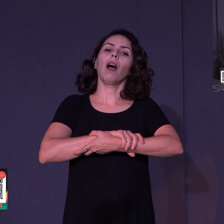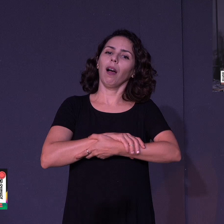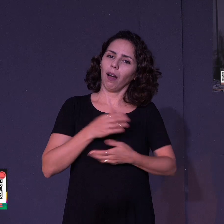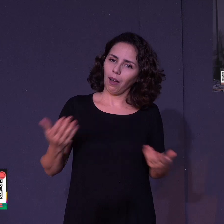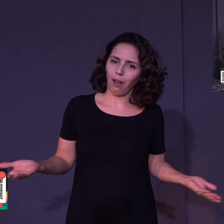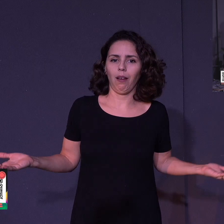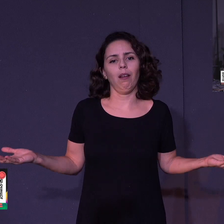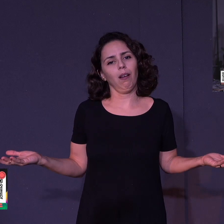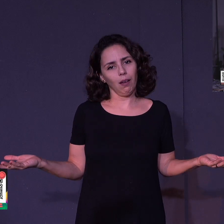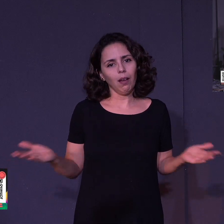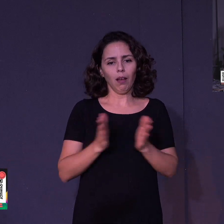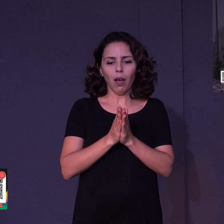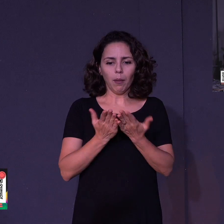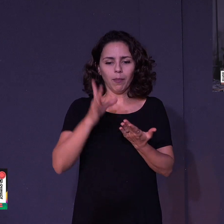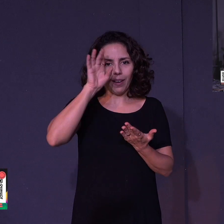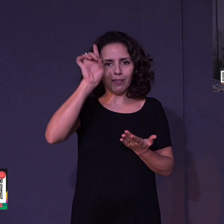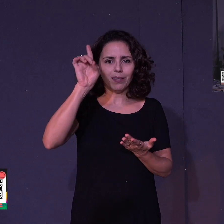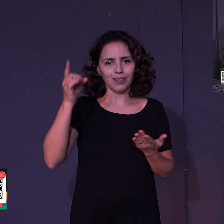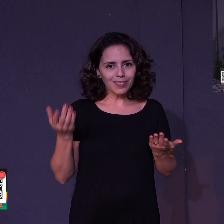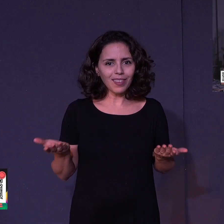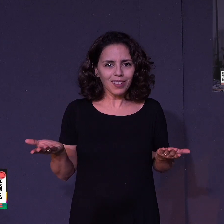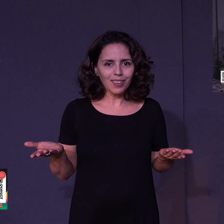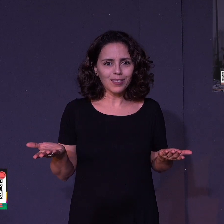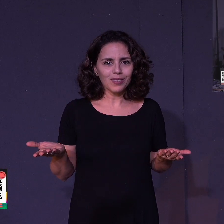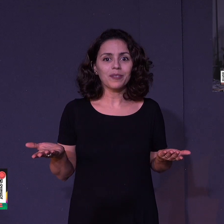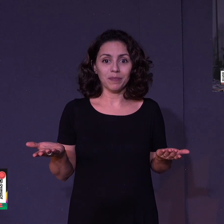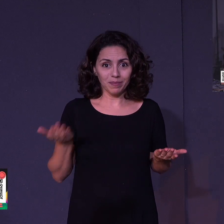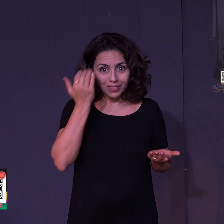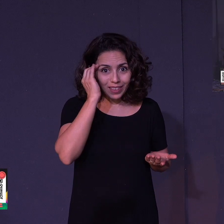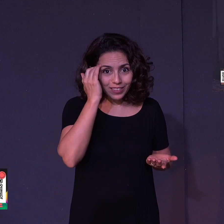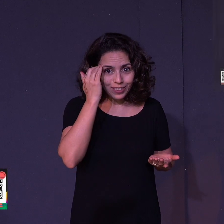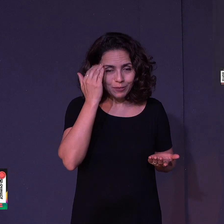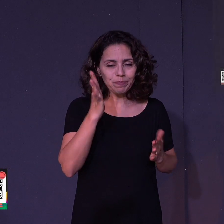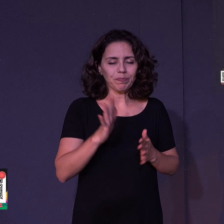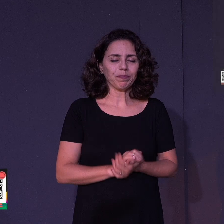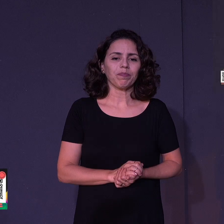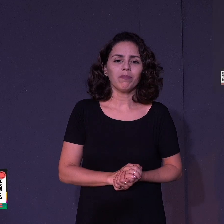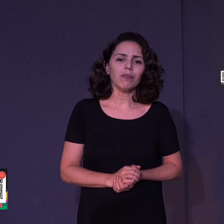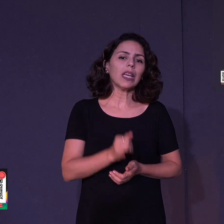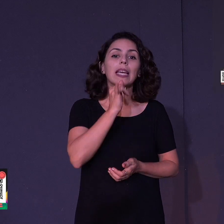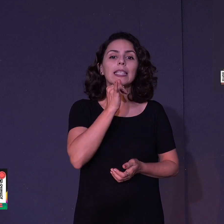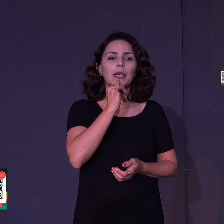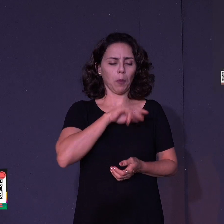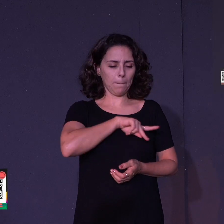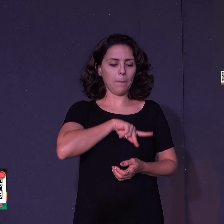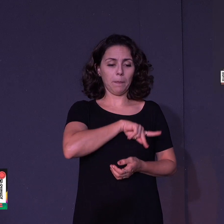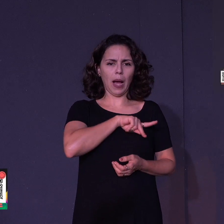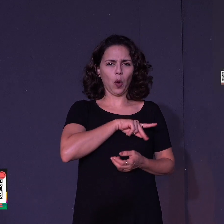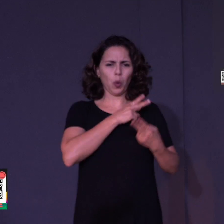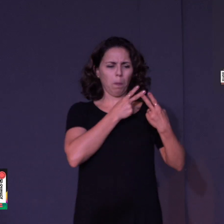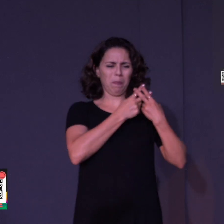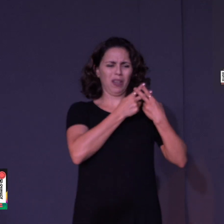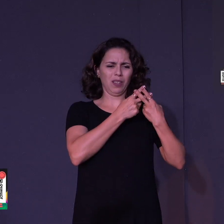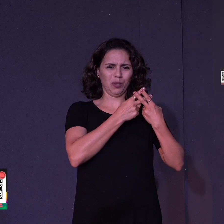tantas lutas, tamanha paz diante da morte que lhe esperava? Qual o segredo de Paulo para consolar aqueles que